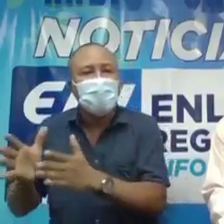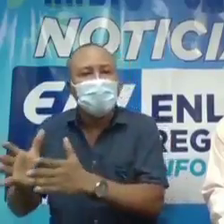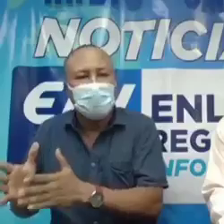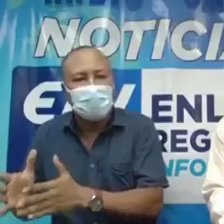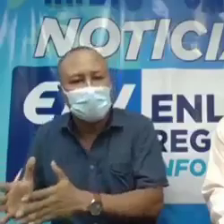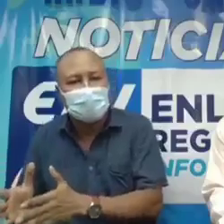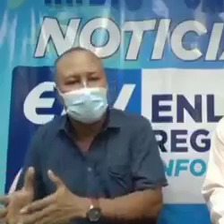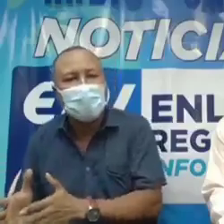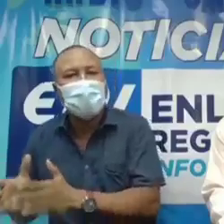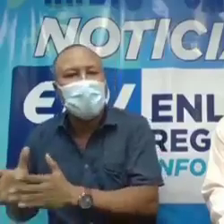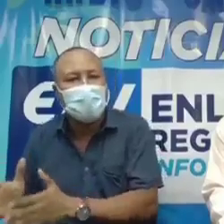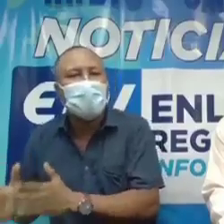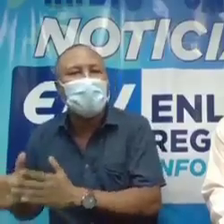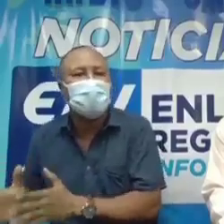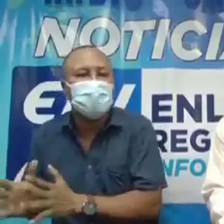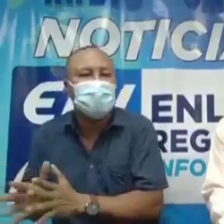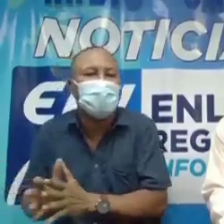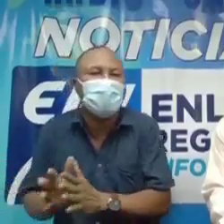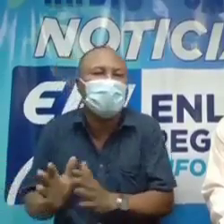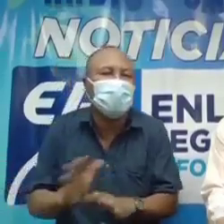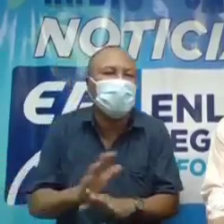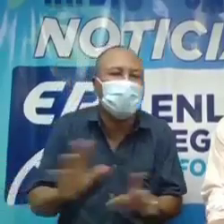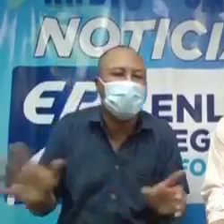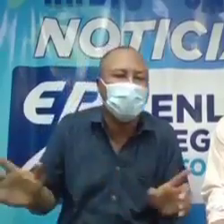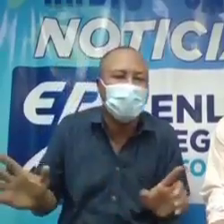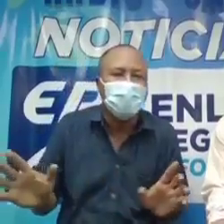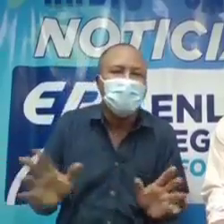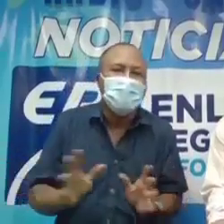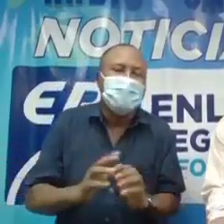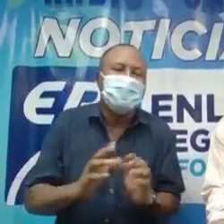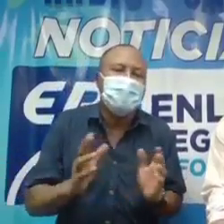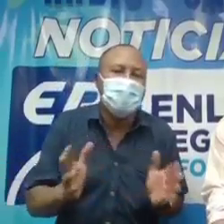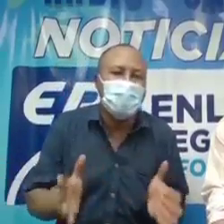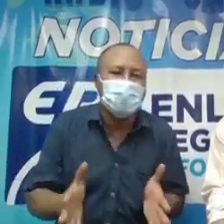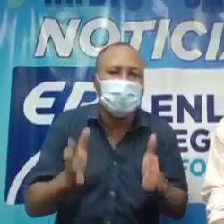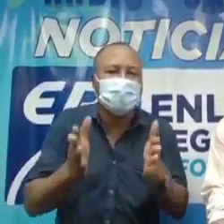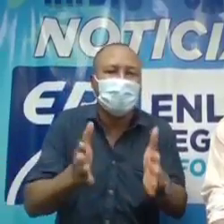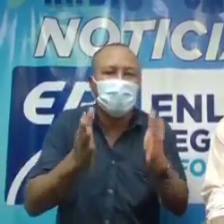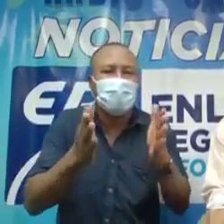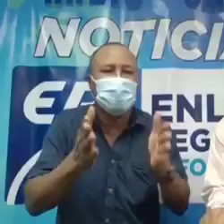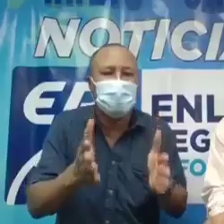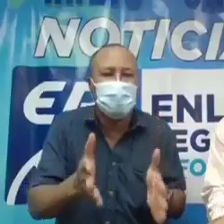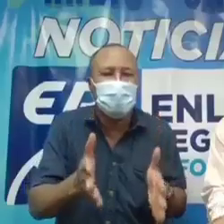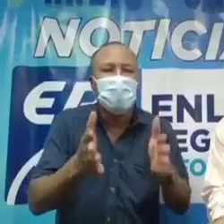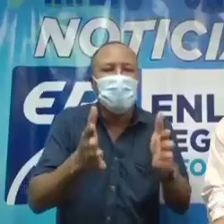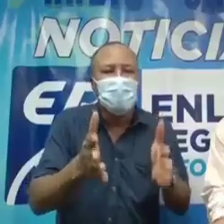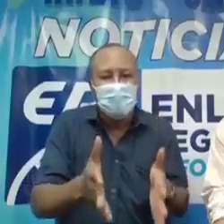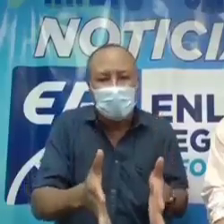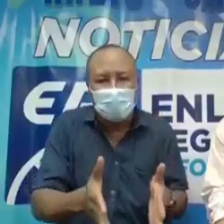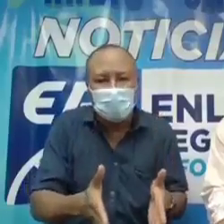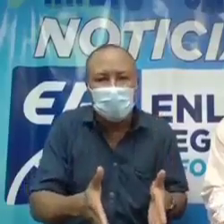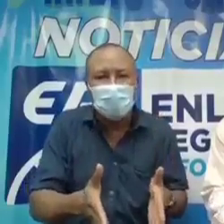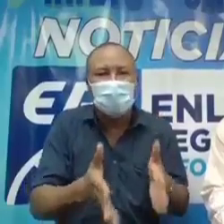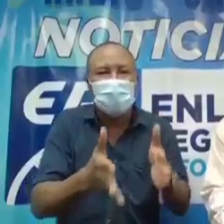le autoriza para que ella haga el proceso, porque no nos corresponde. Y ya fue autorizado. Ya fue autorizado.